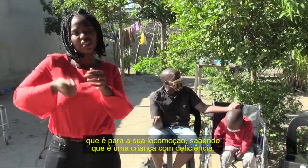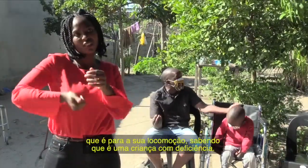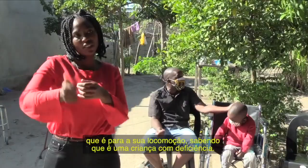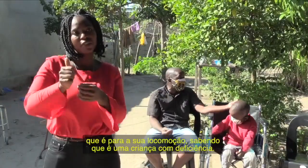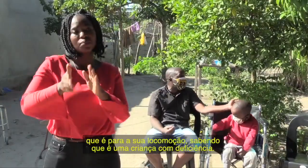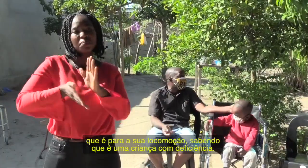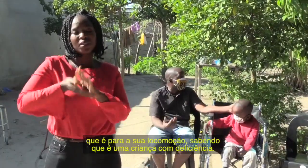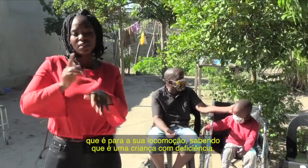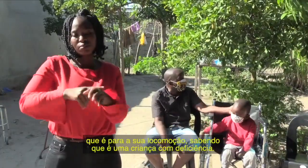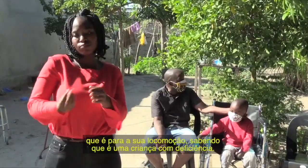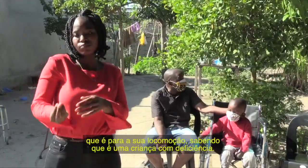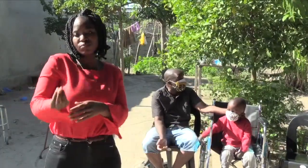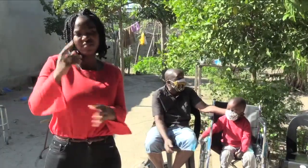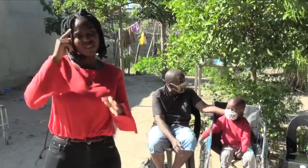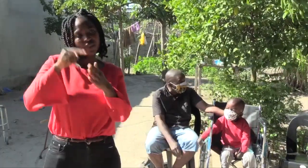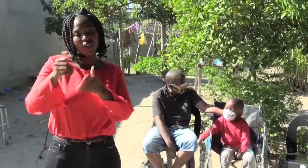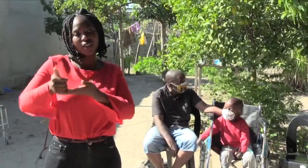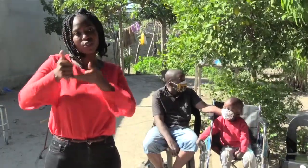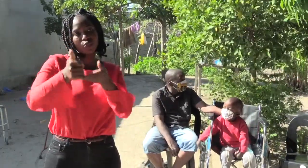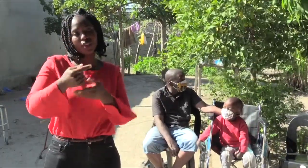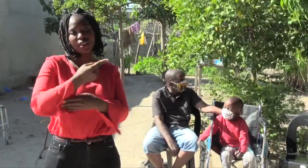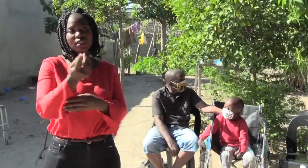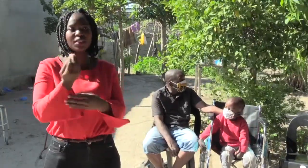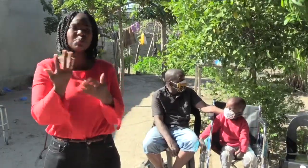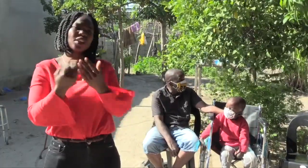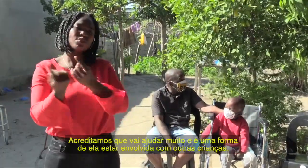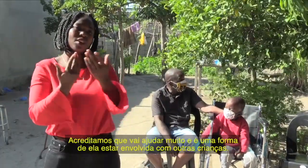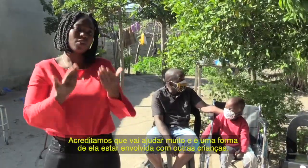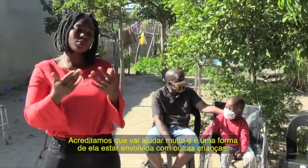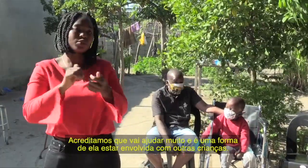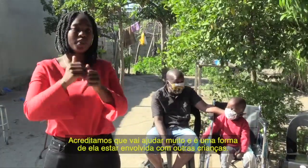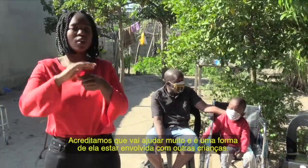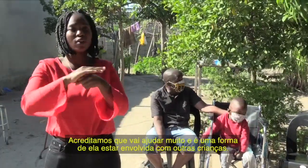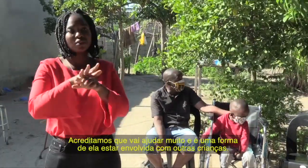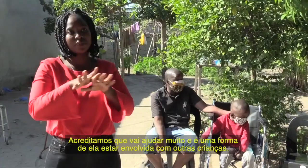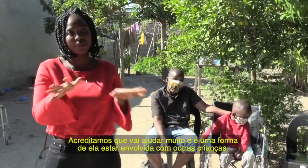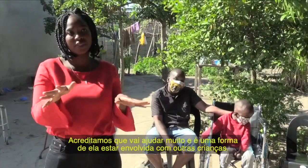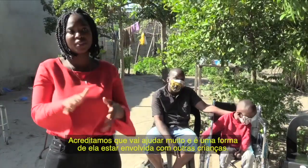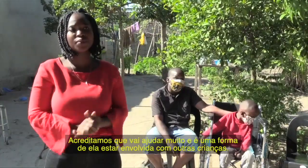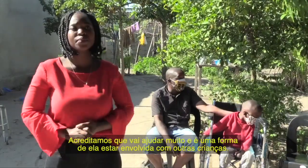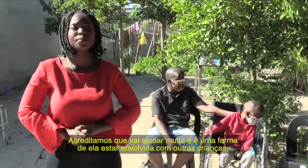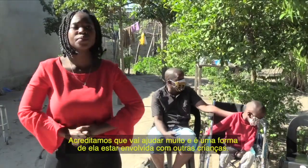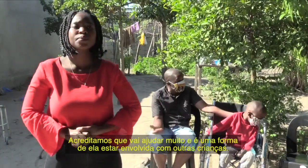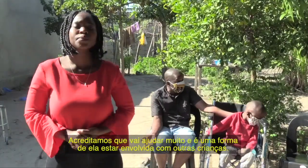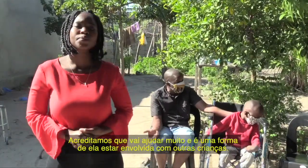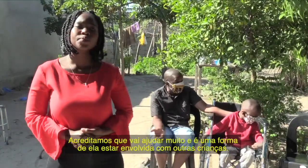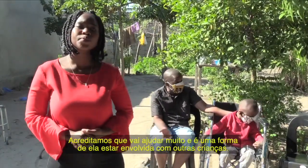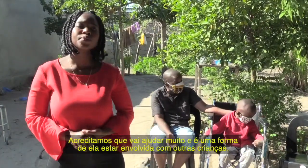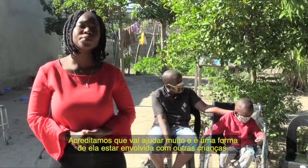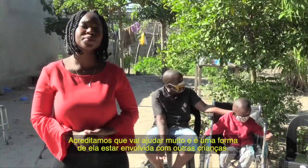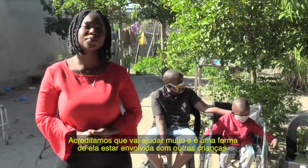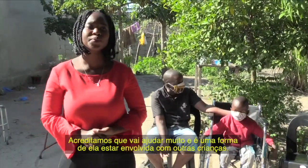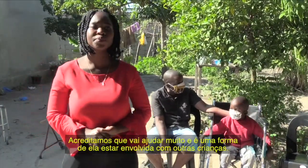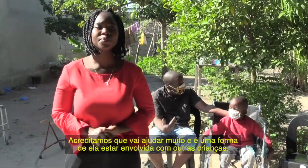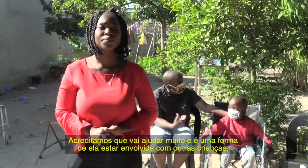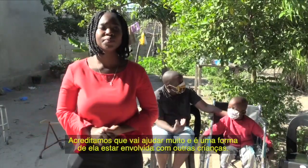que é para a sua locomoção e sabemos que vai ajudar muito a partir de hoje. E também é uma